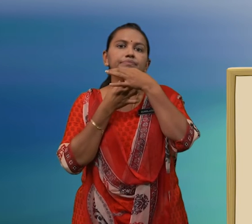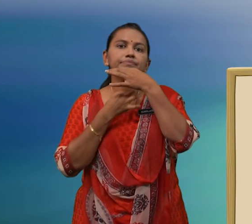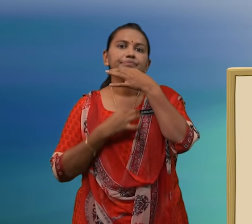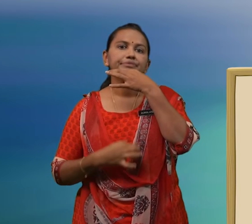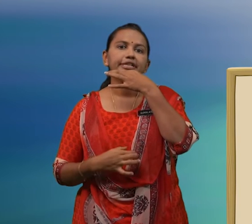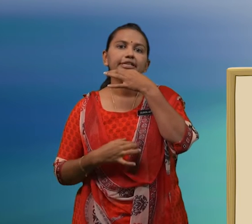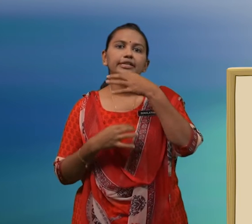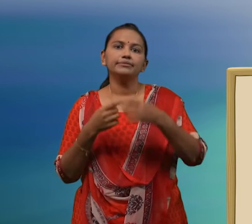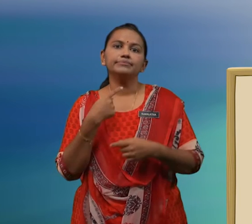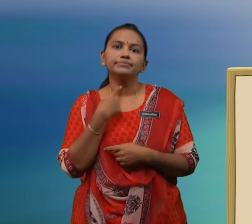Trakea.